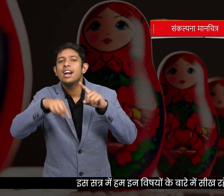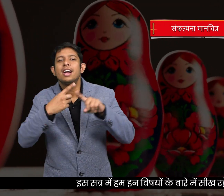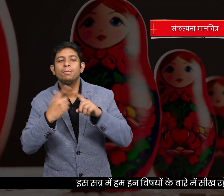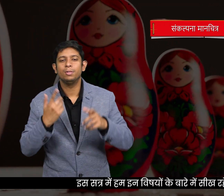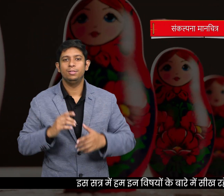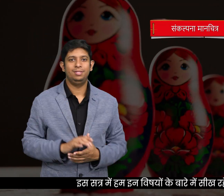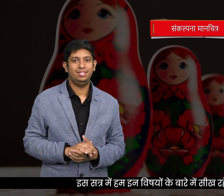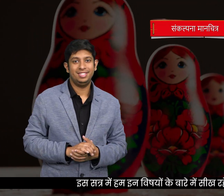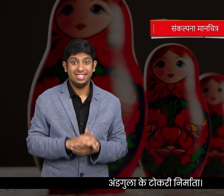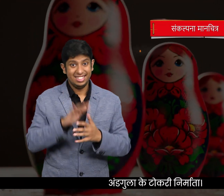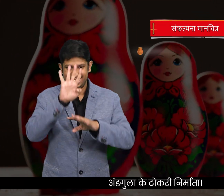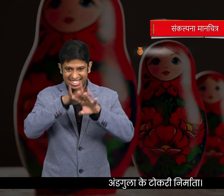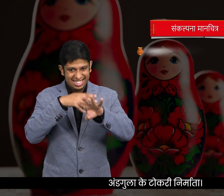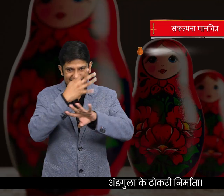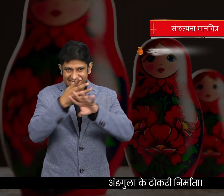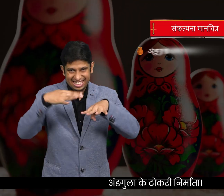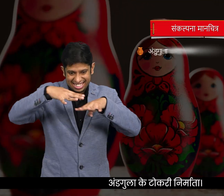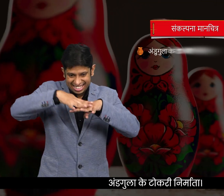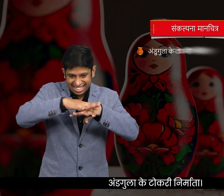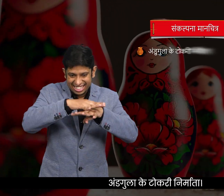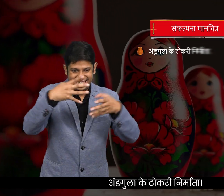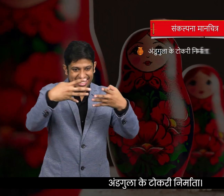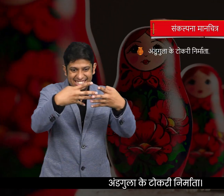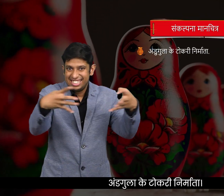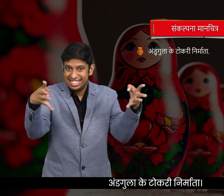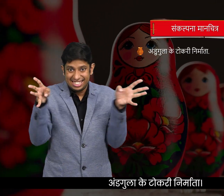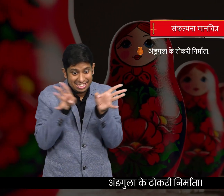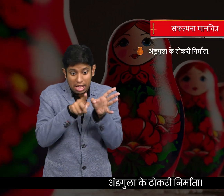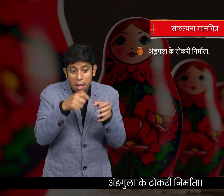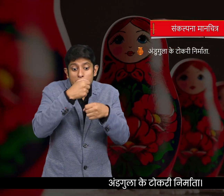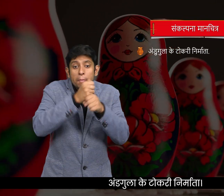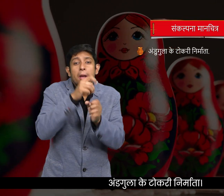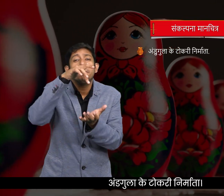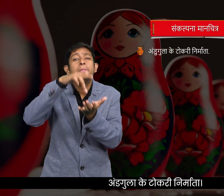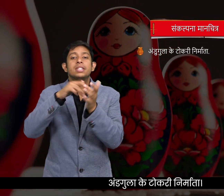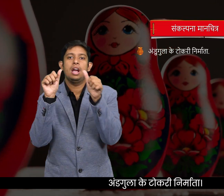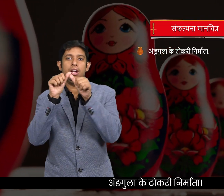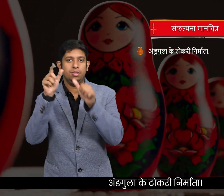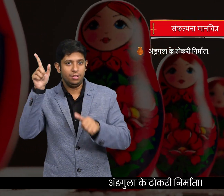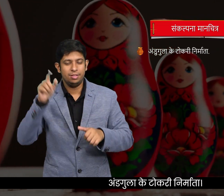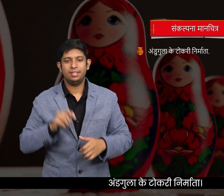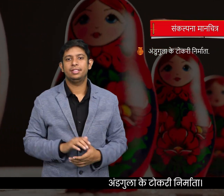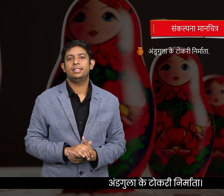में सीख रहे हैं। अडुगला की टोकरी निर्माता,